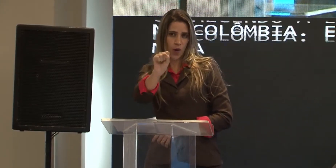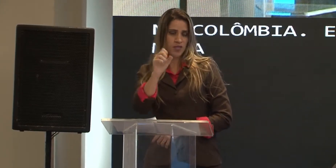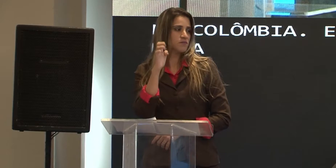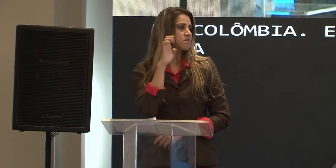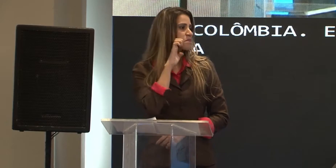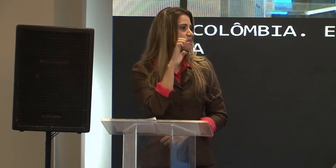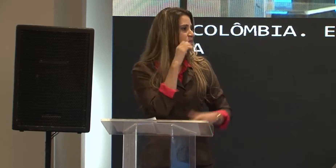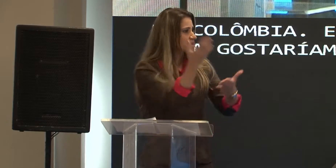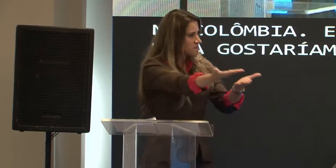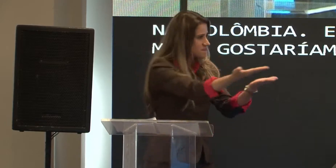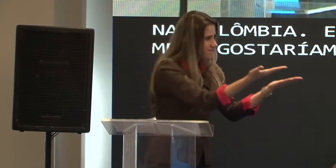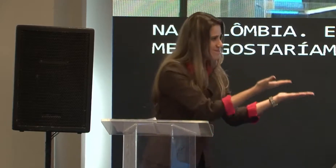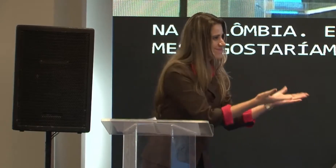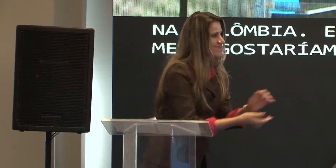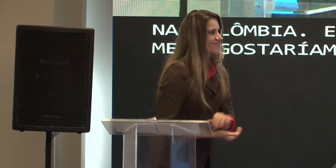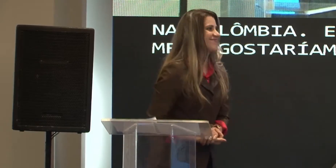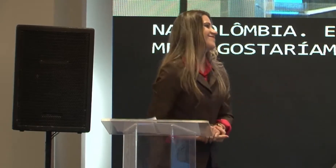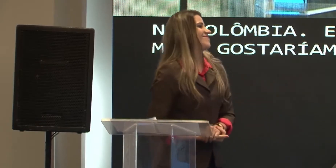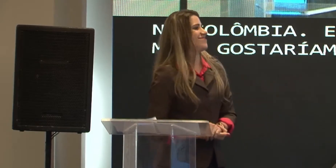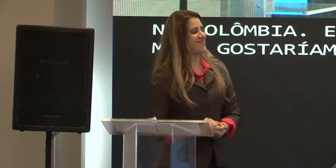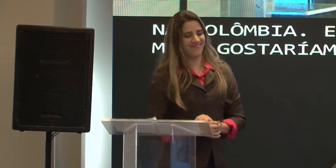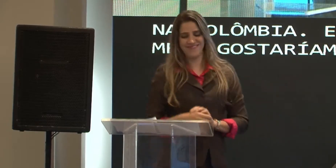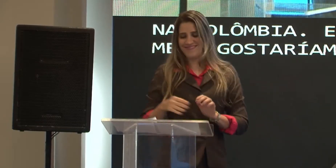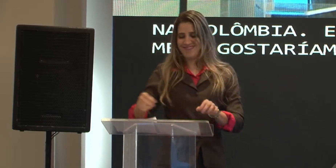Bulhões. Por favor.